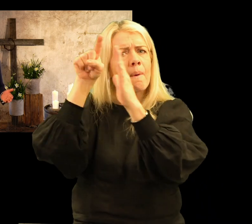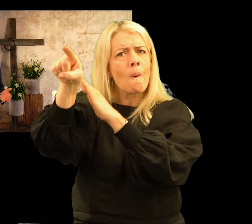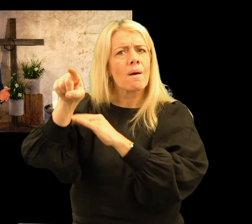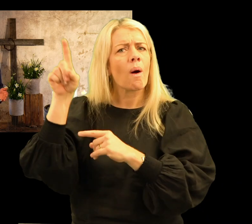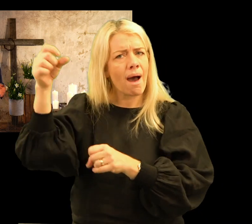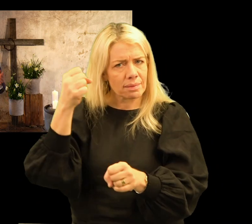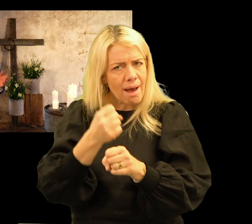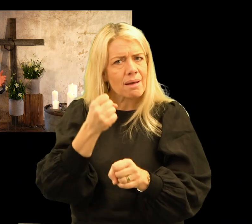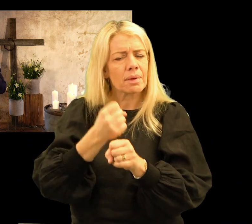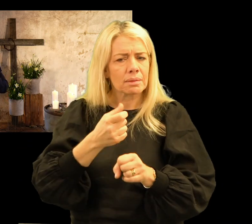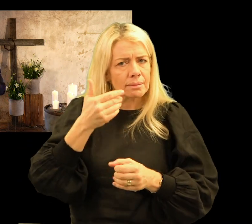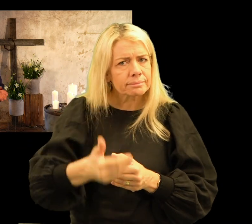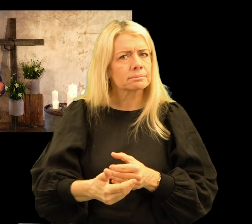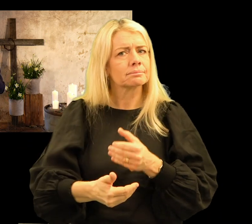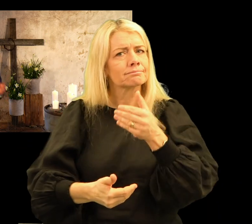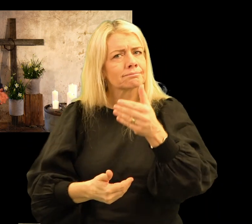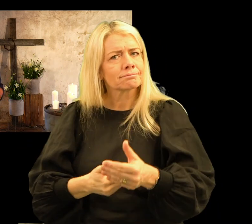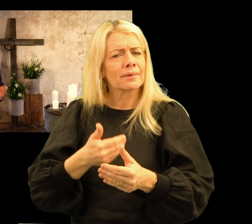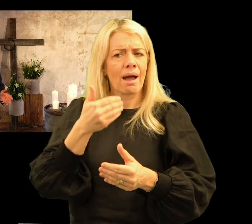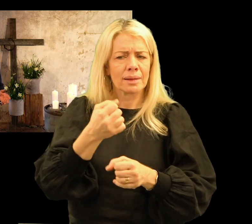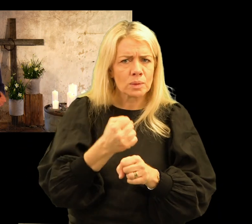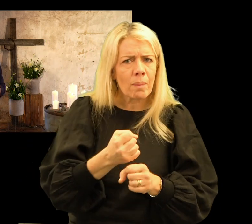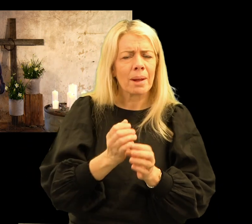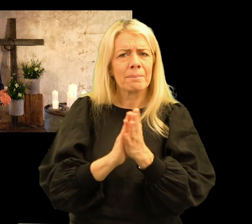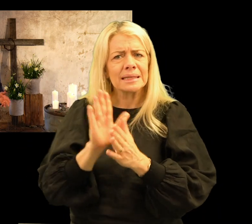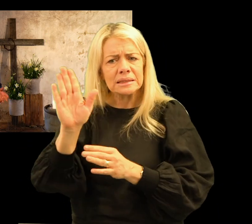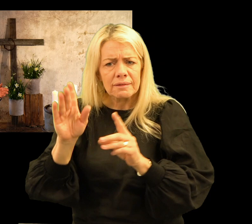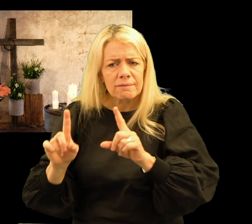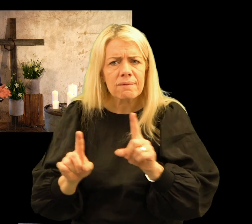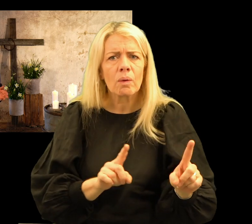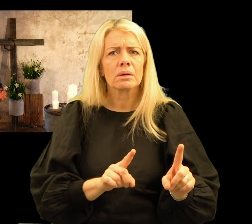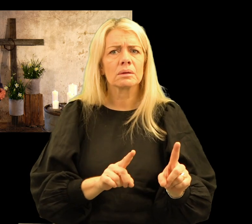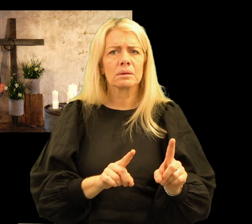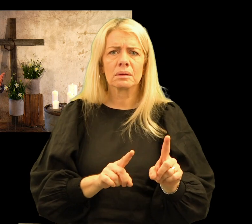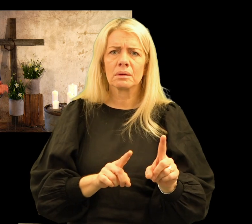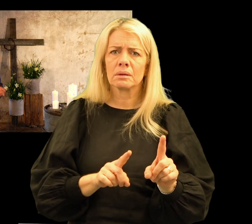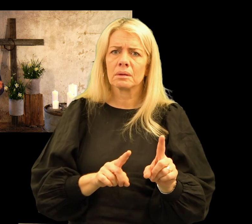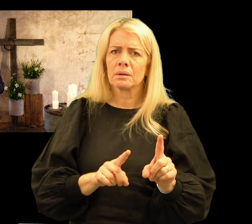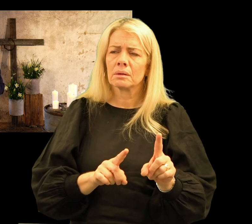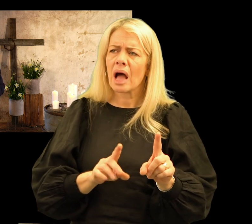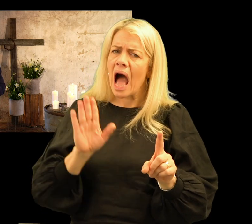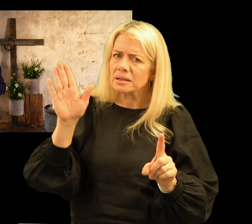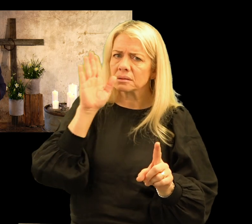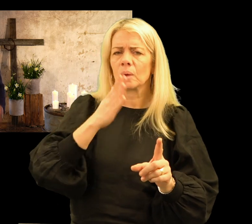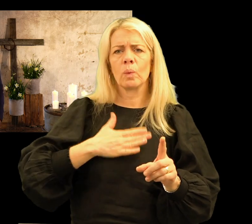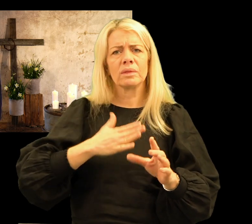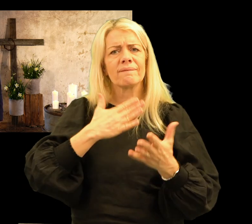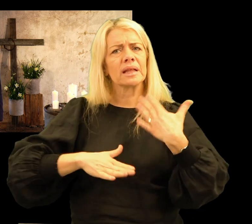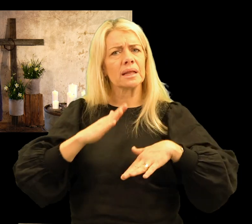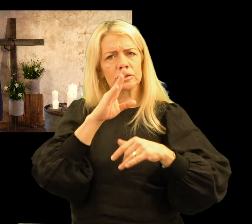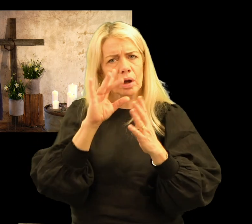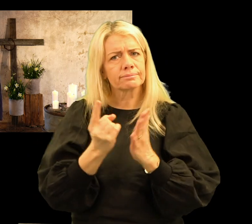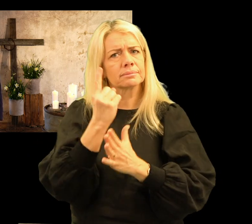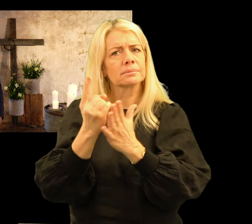har målet i sikte och han arbetar bit för bit med sitt folk, genom sitt folk, för att hans goda vilja ska